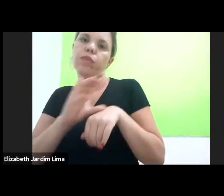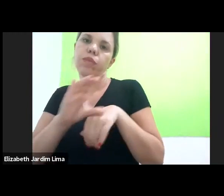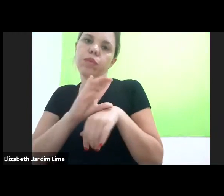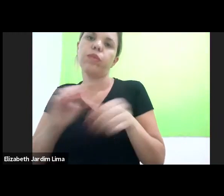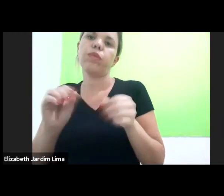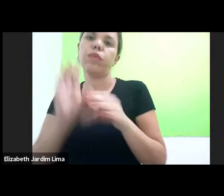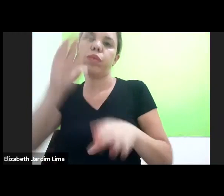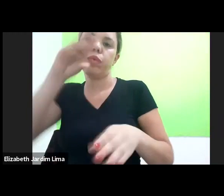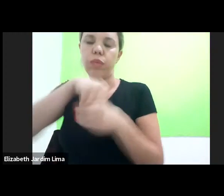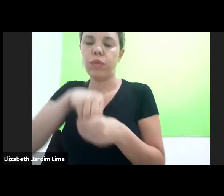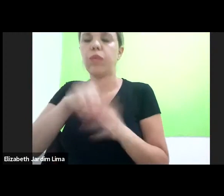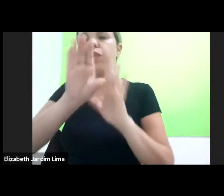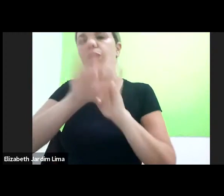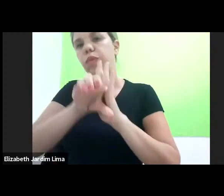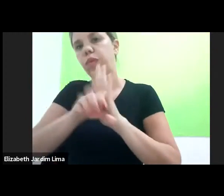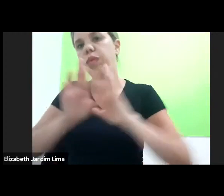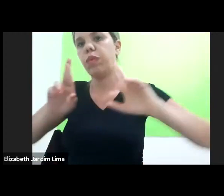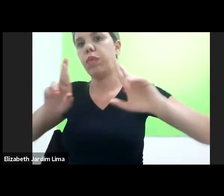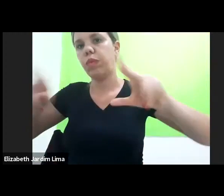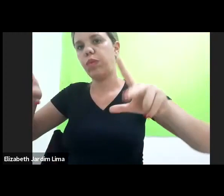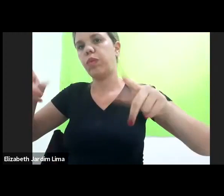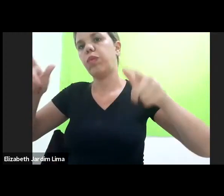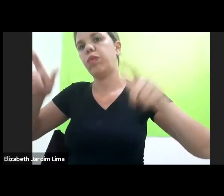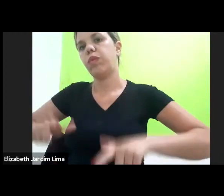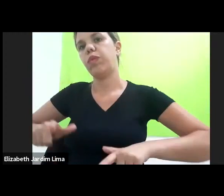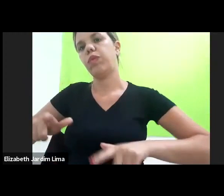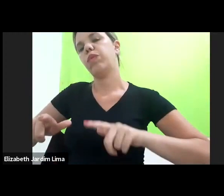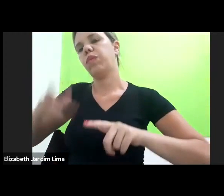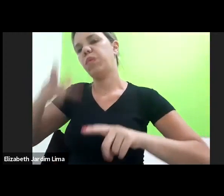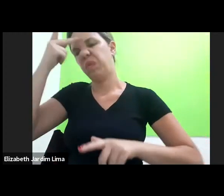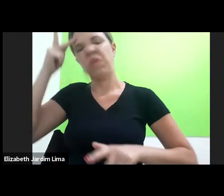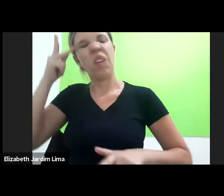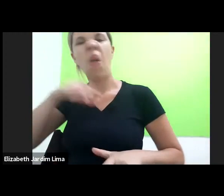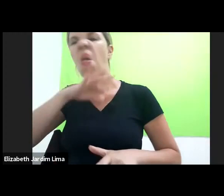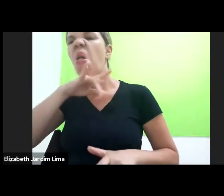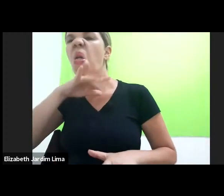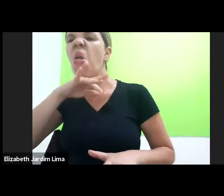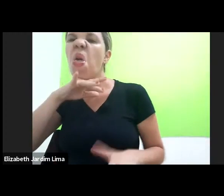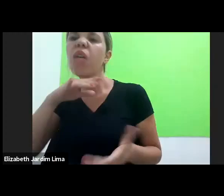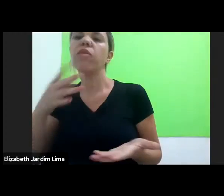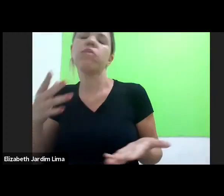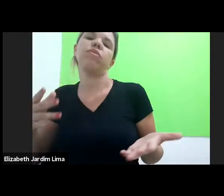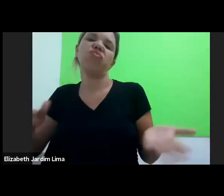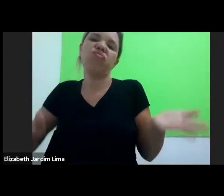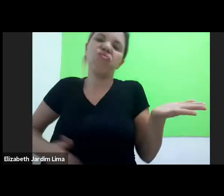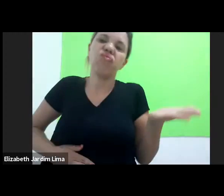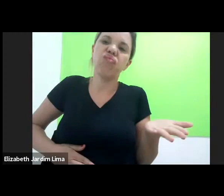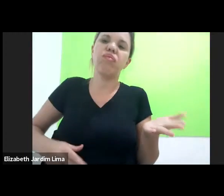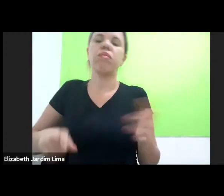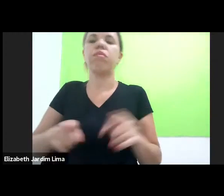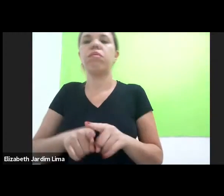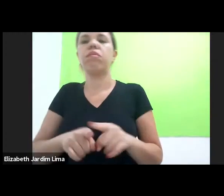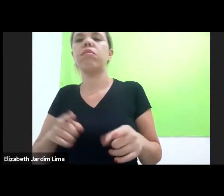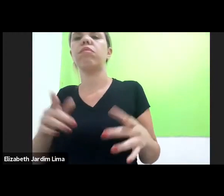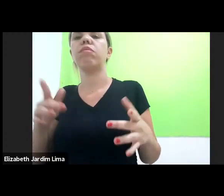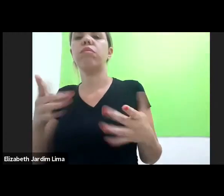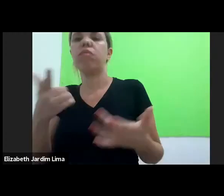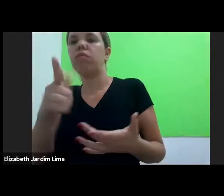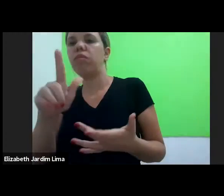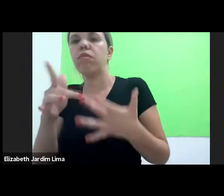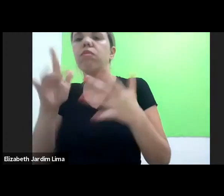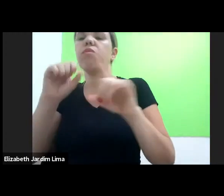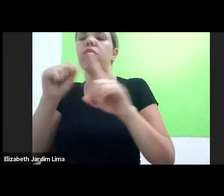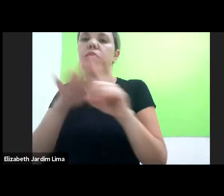um conceito, né, de um lugar de criminosos, né, como sempre foi encontrado pela sociedade, uma sociedade